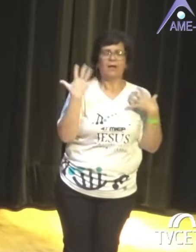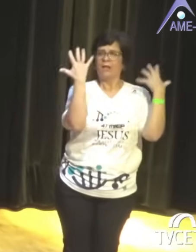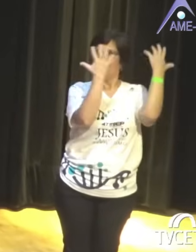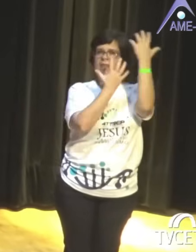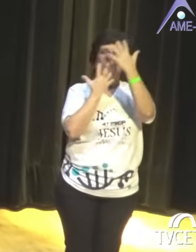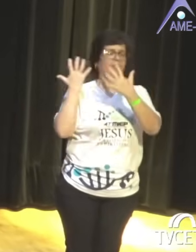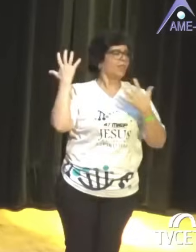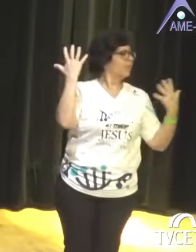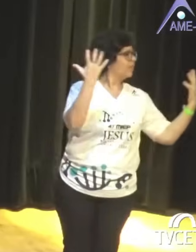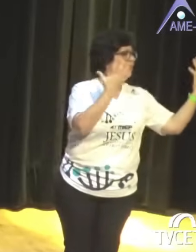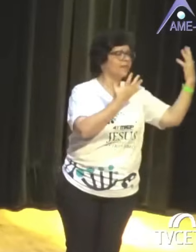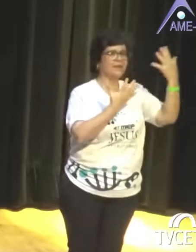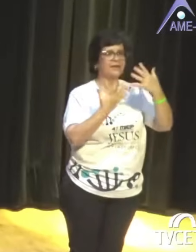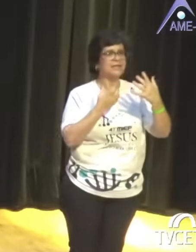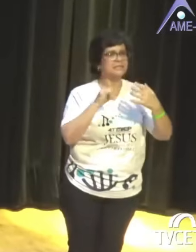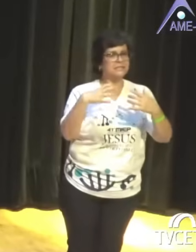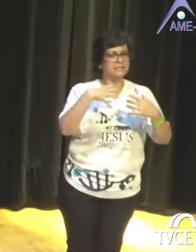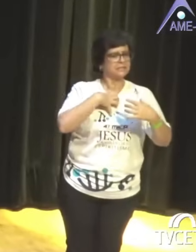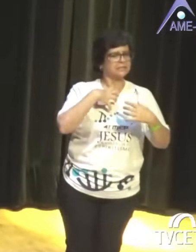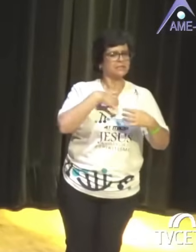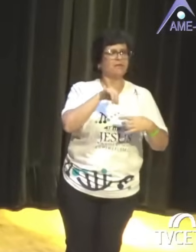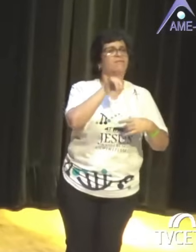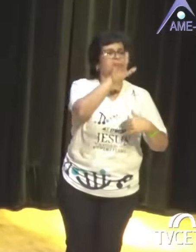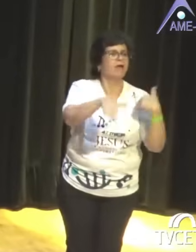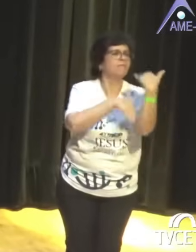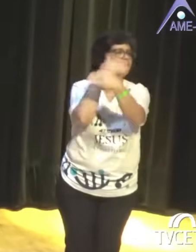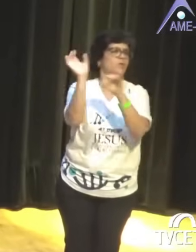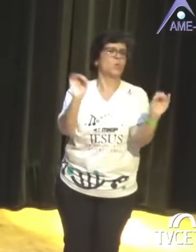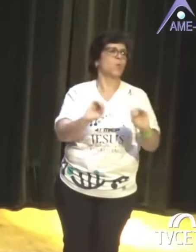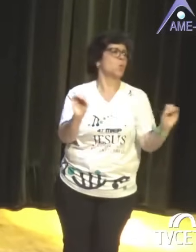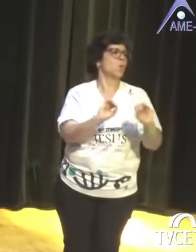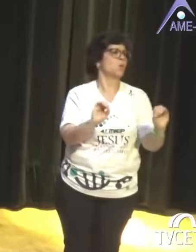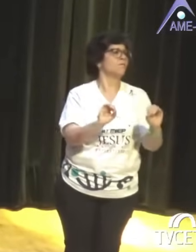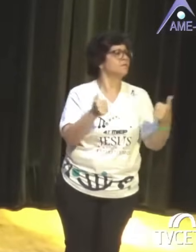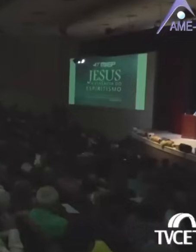perdido se você não sentiu isso ainda você não tá